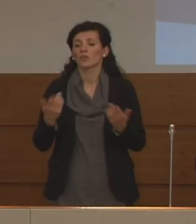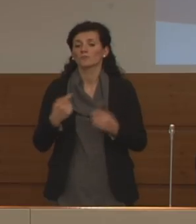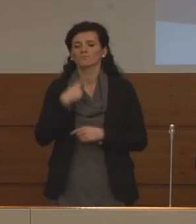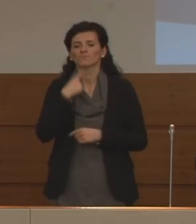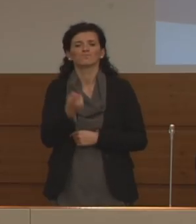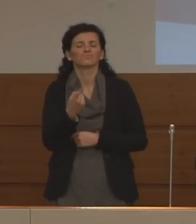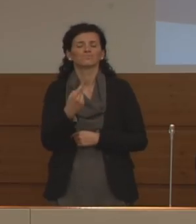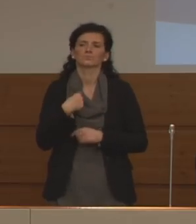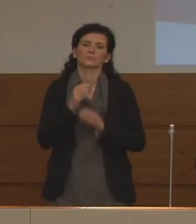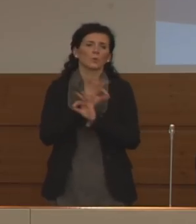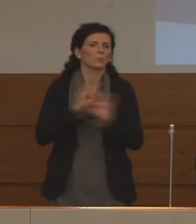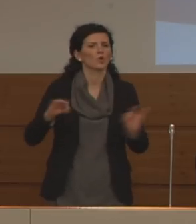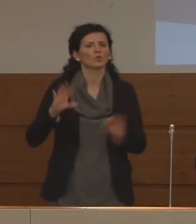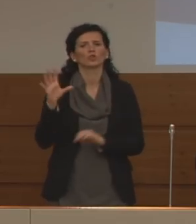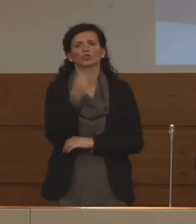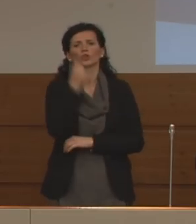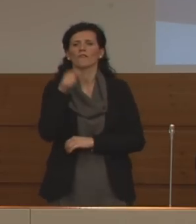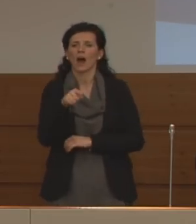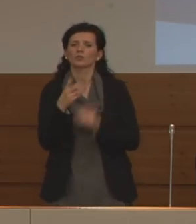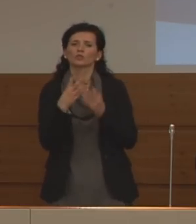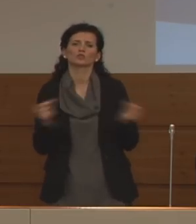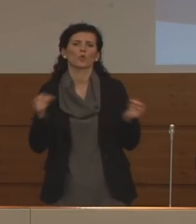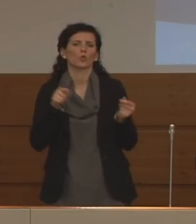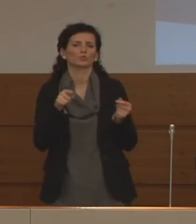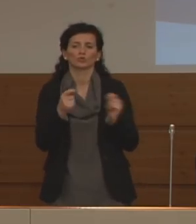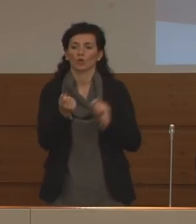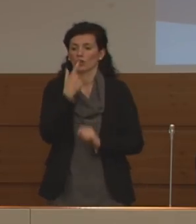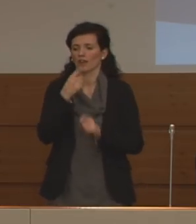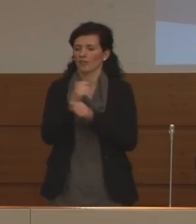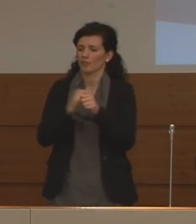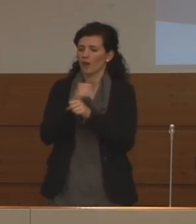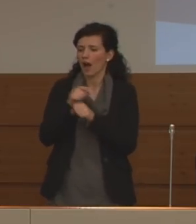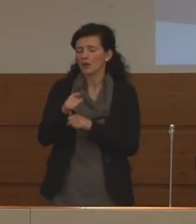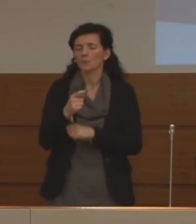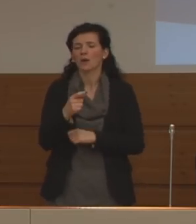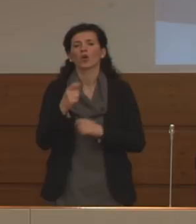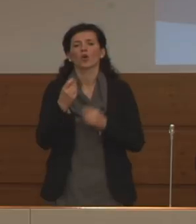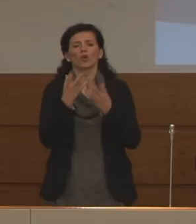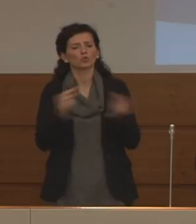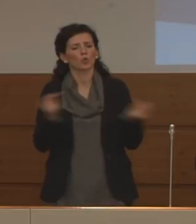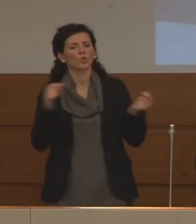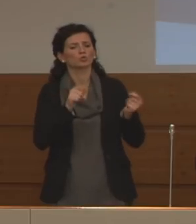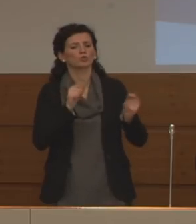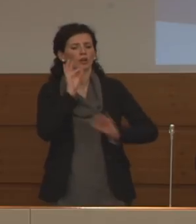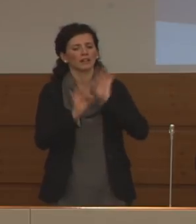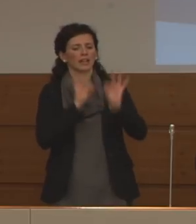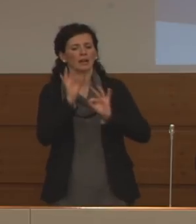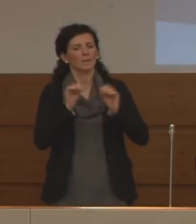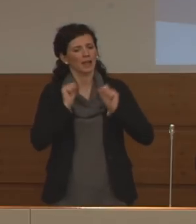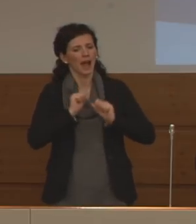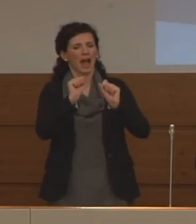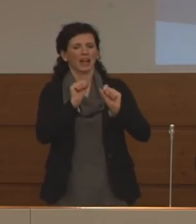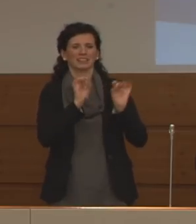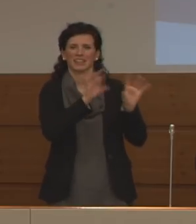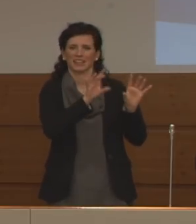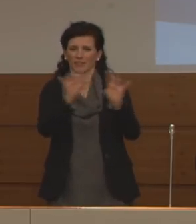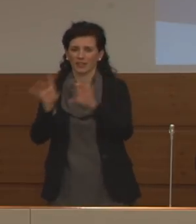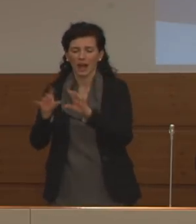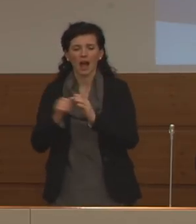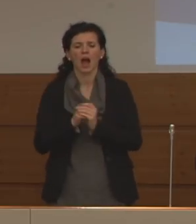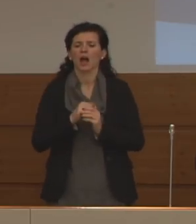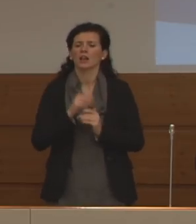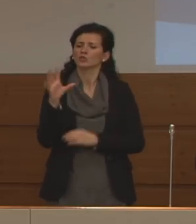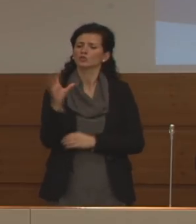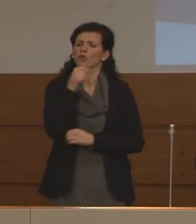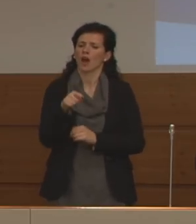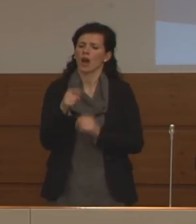trovato soluzioni in termini di terapia antivirale di farmaci